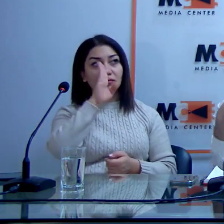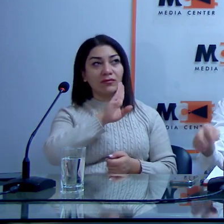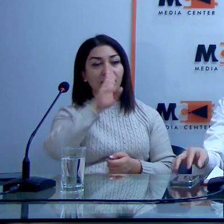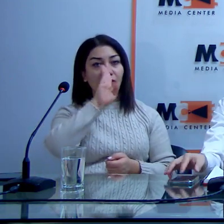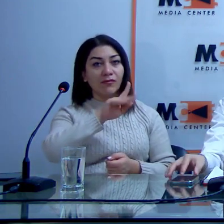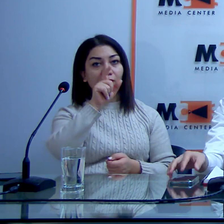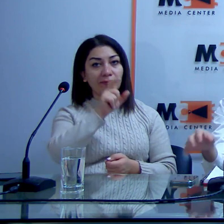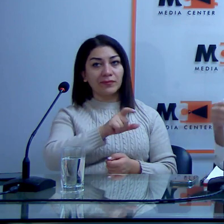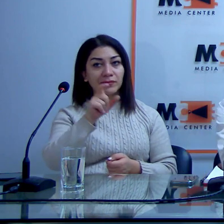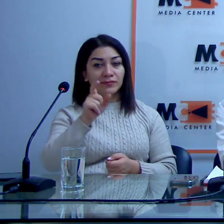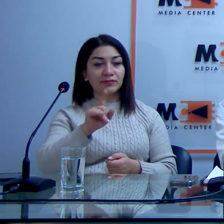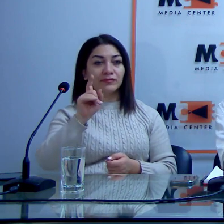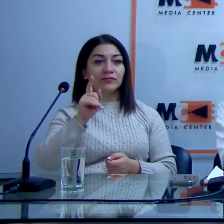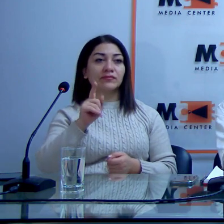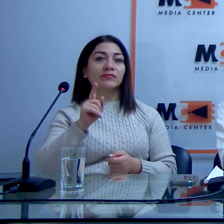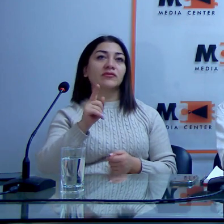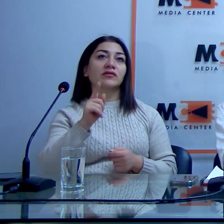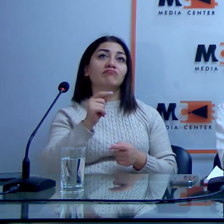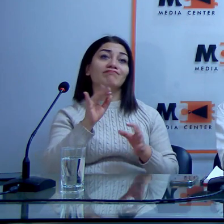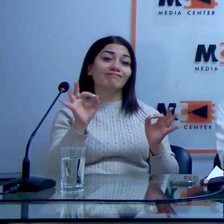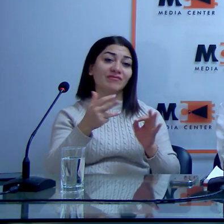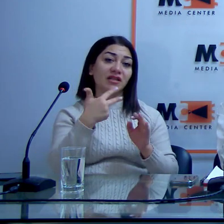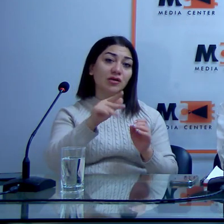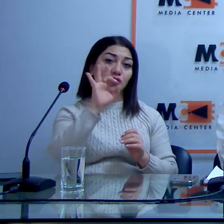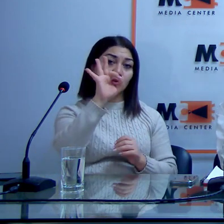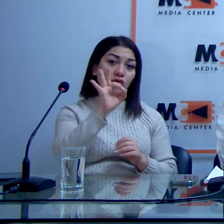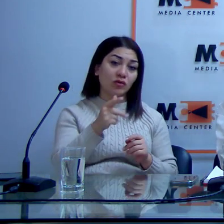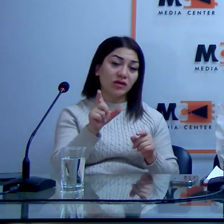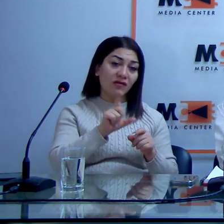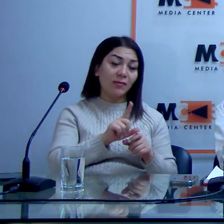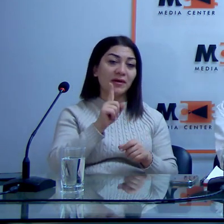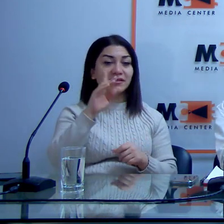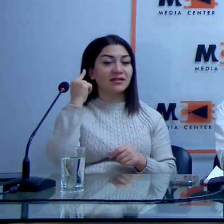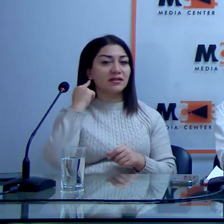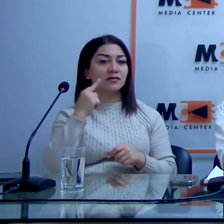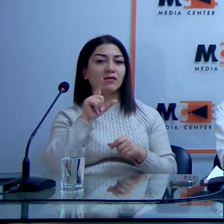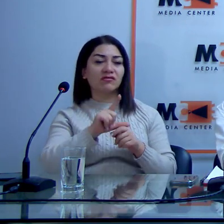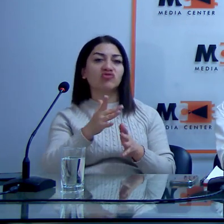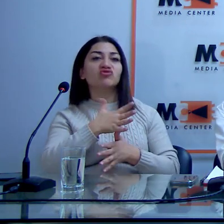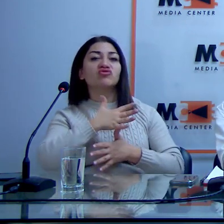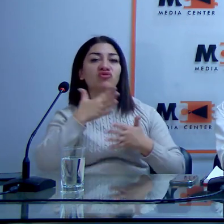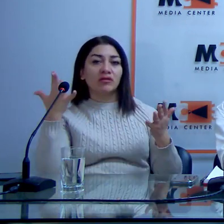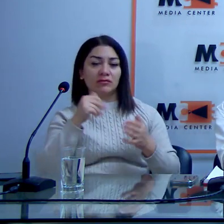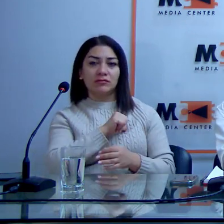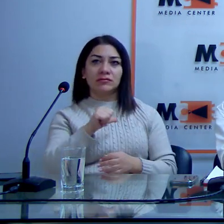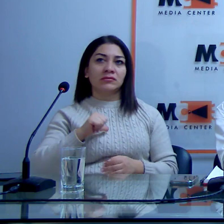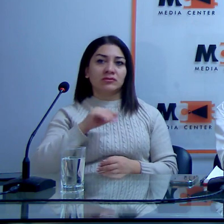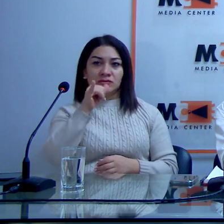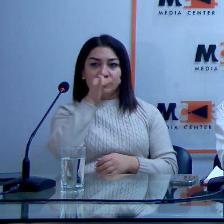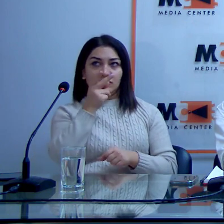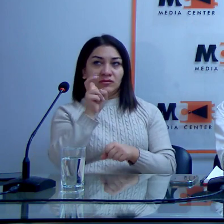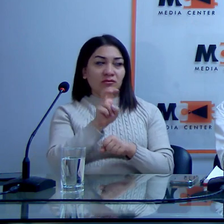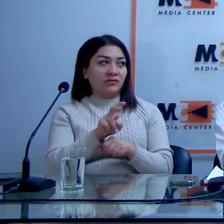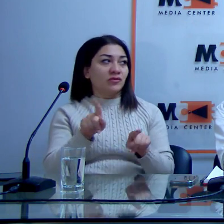անձանց դեպքում այս տոկոսը ավելի փոքր է, 30%-ից ավելին, բայց միևնույնն է բավականին մտահոգիչ թիվ է։